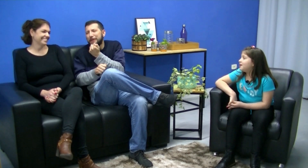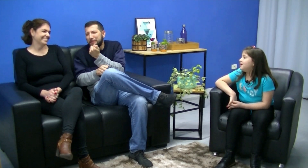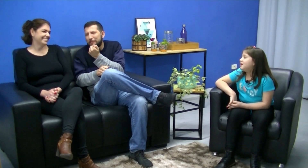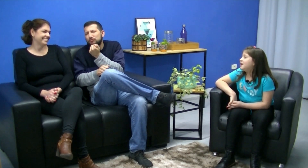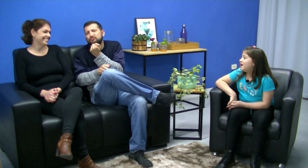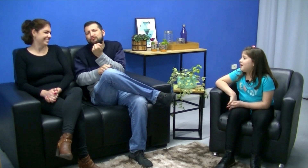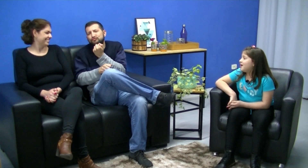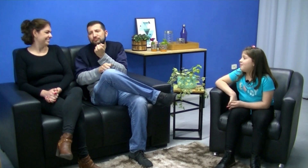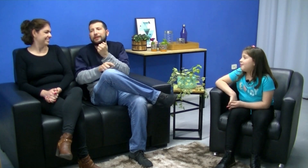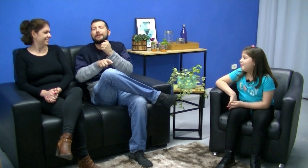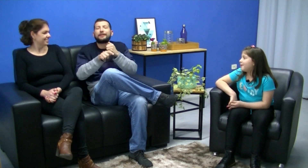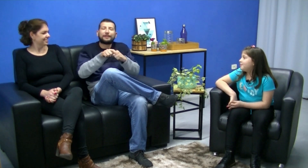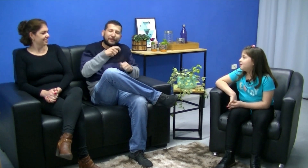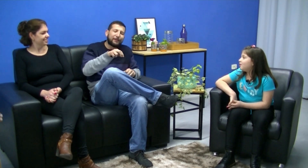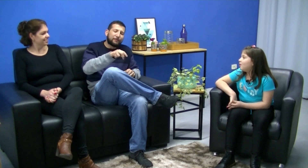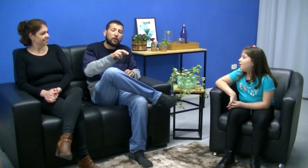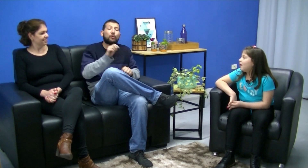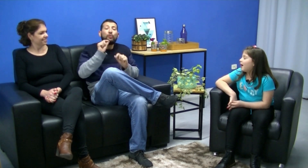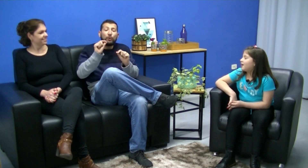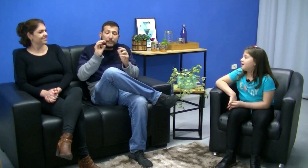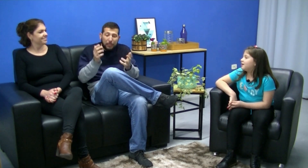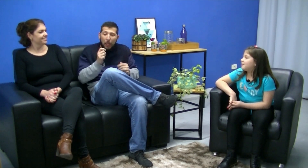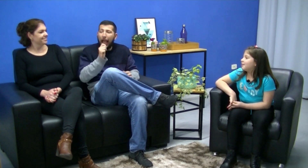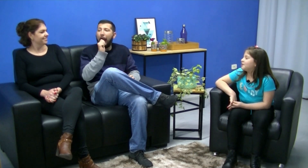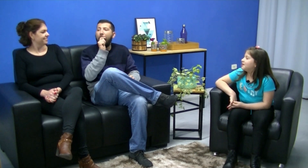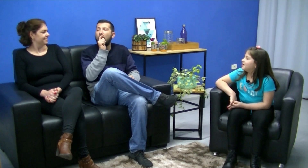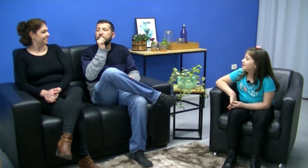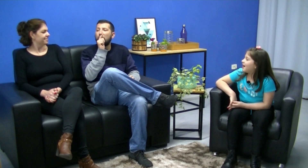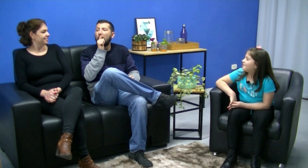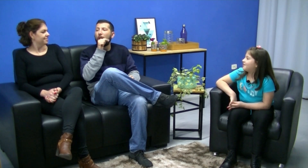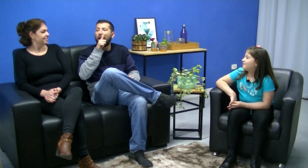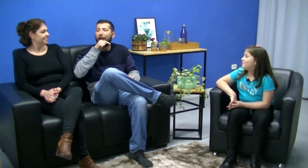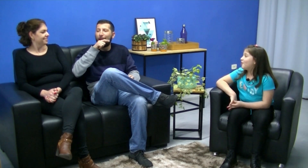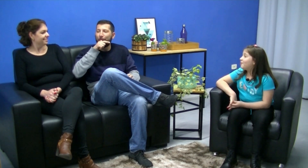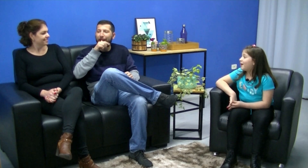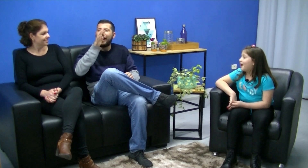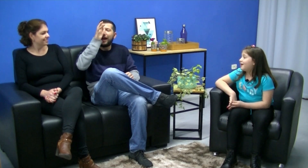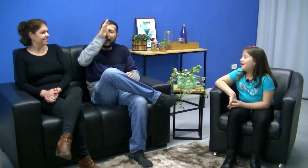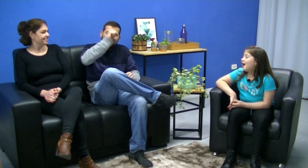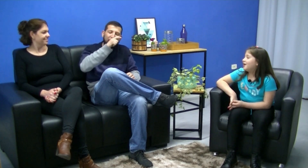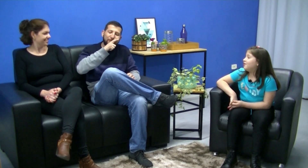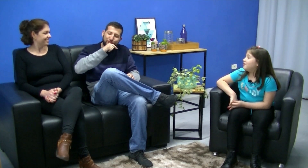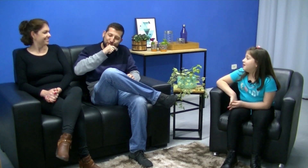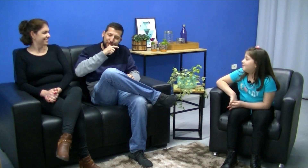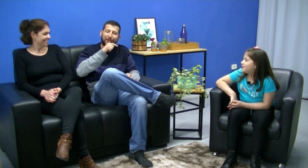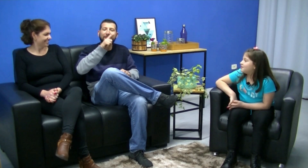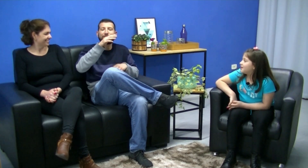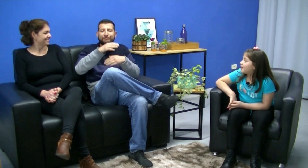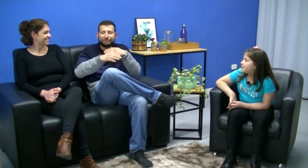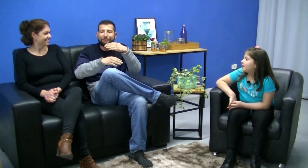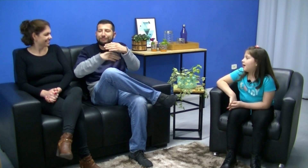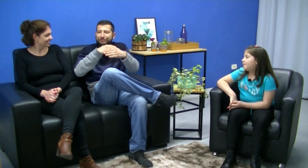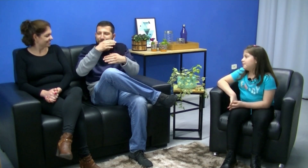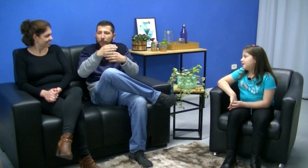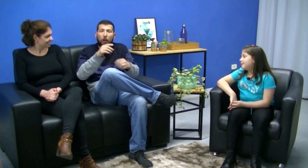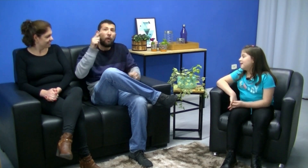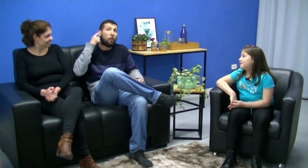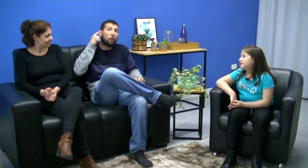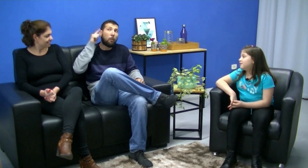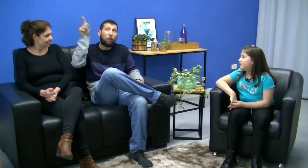Mamãe, meu papai brigou. Aí minha mãe ia lá, falava com meu pai. Aí eu ia aprender, a primeira palavra dela foi